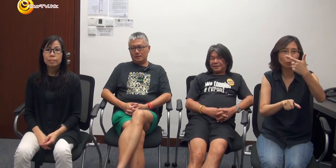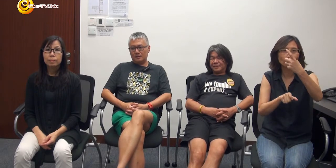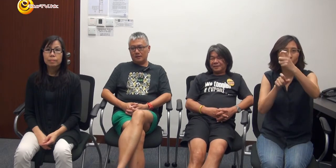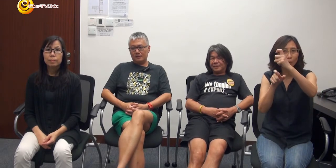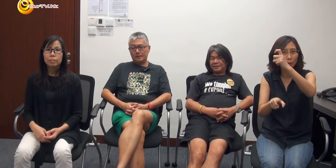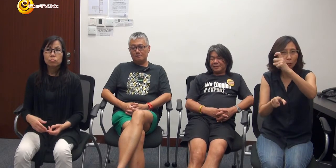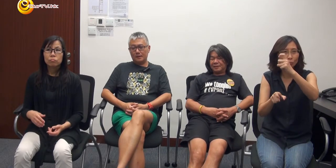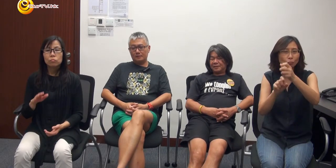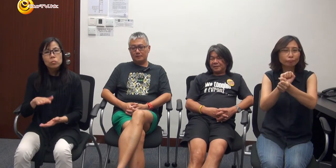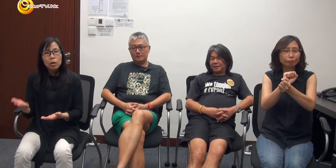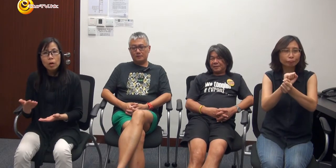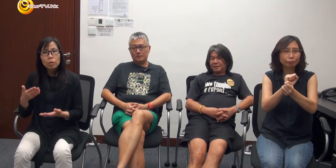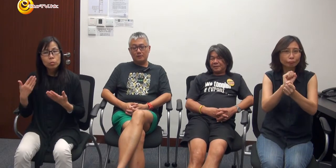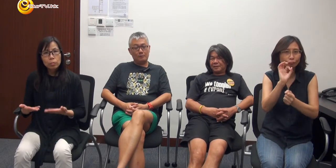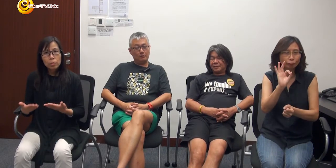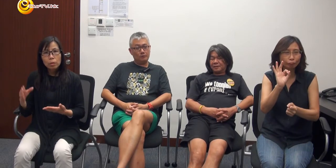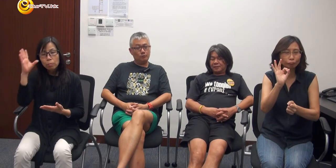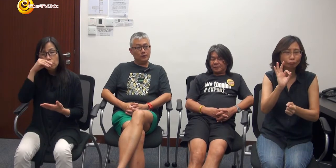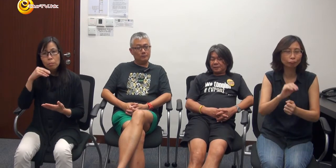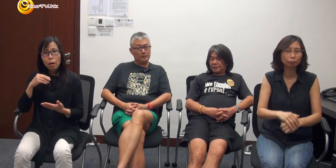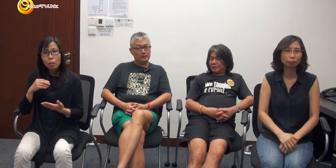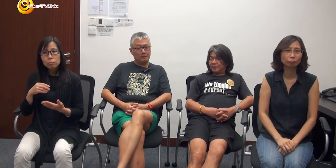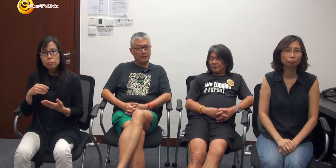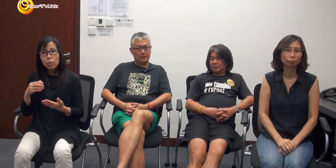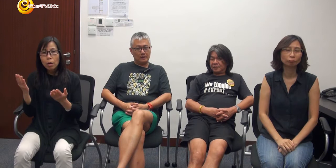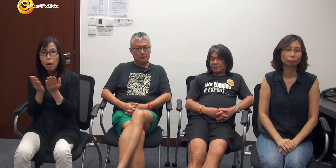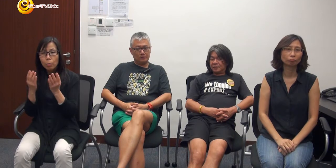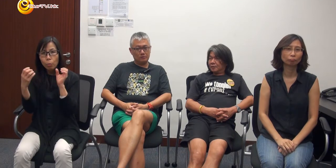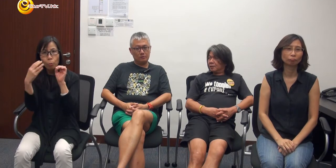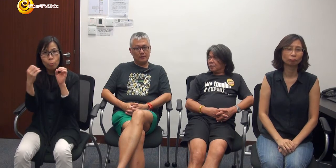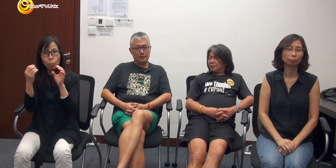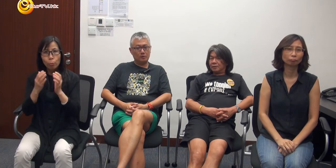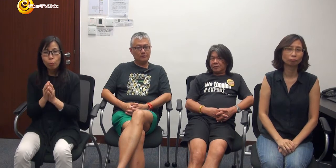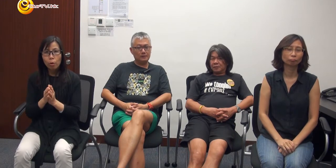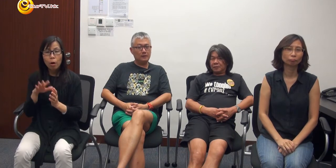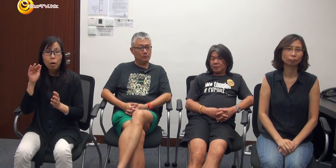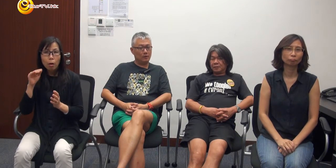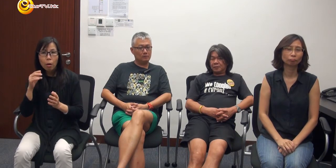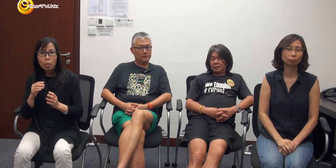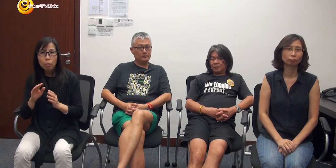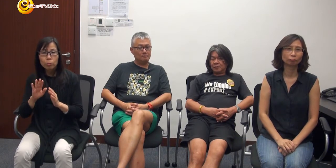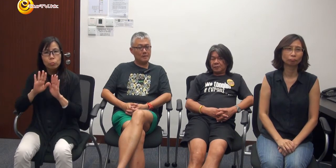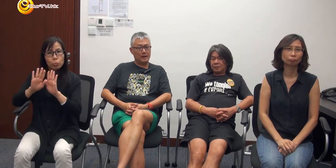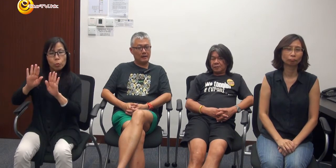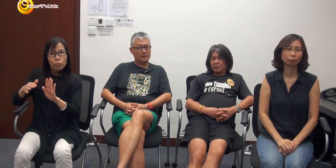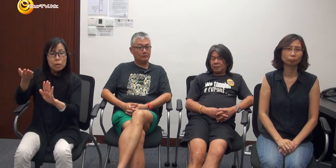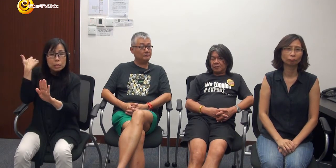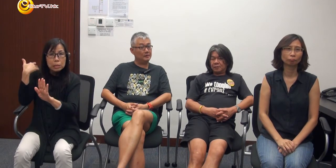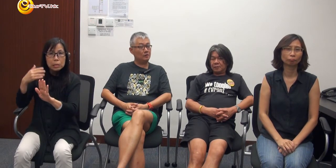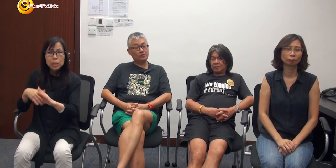但係好似今晚。嗰、那個校務會議裏邊咧，有可能咧會提出動議，係推翻以往要等埋首席副校嗰個決